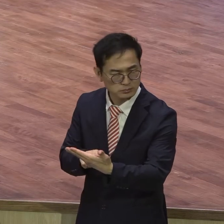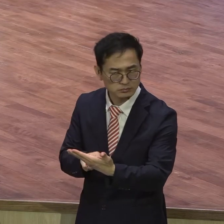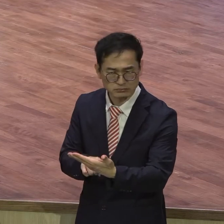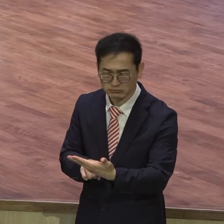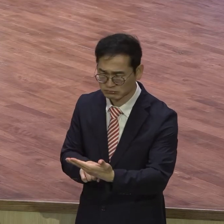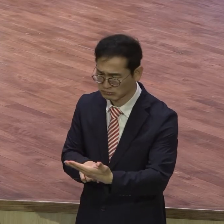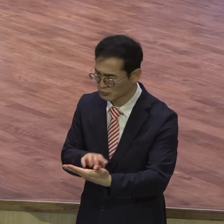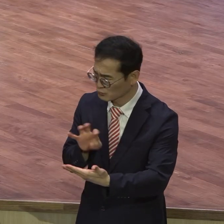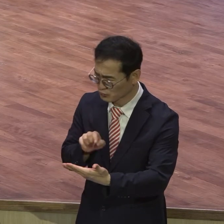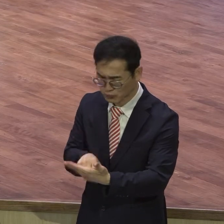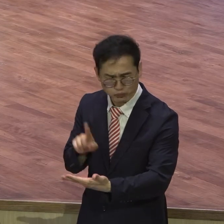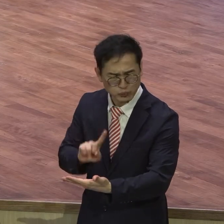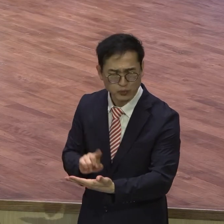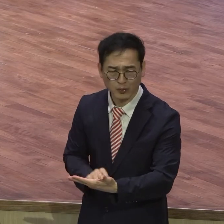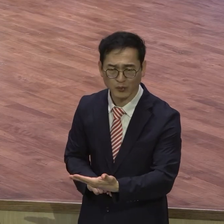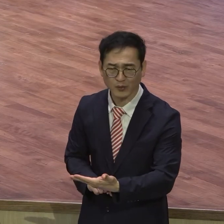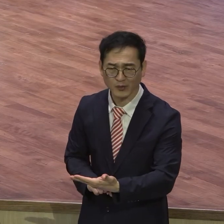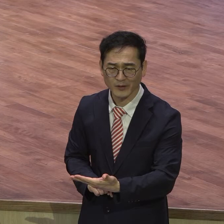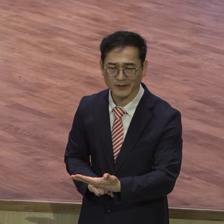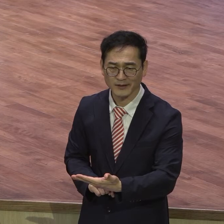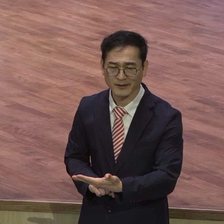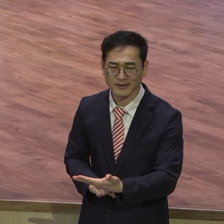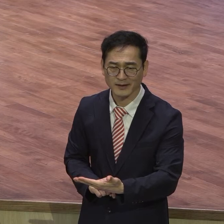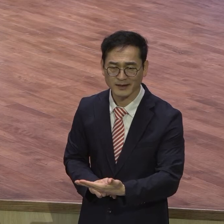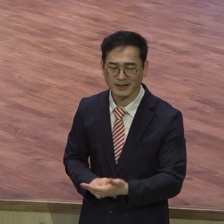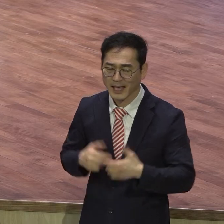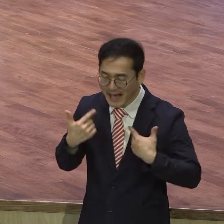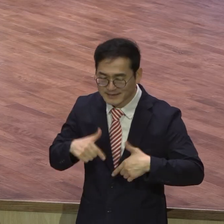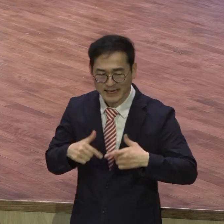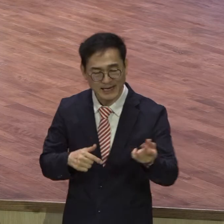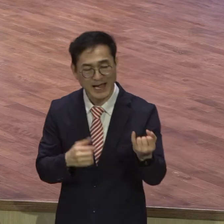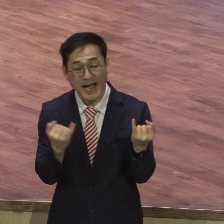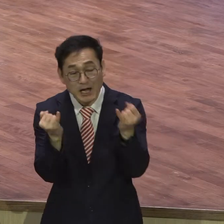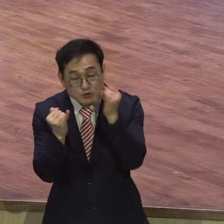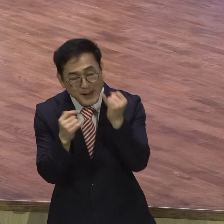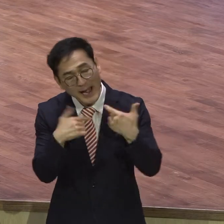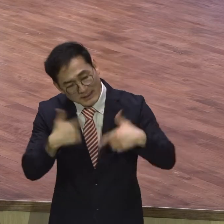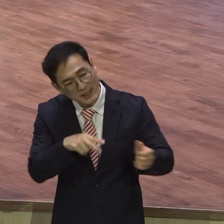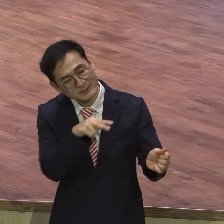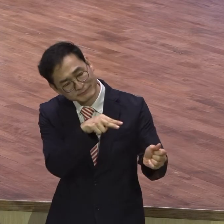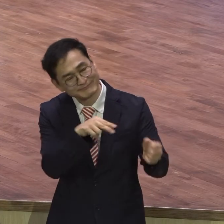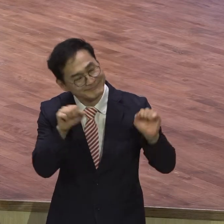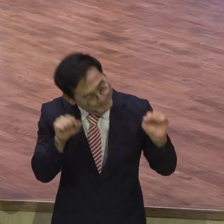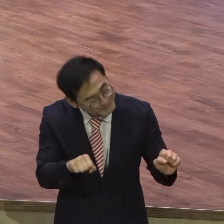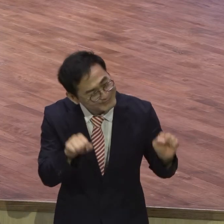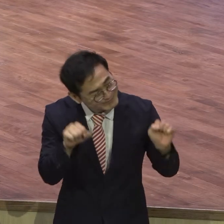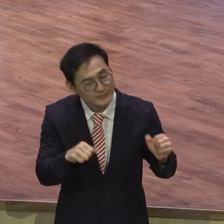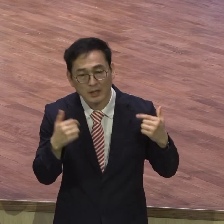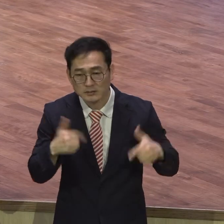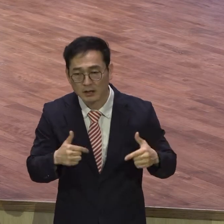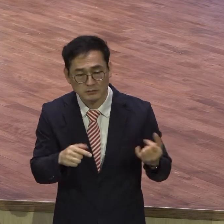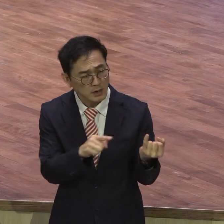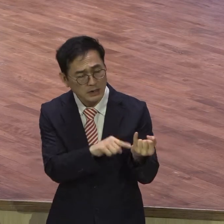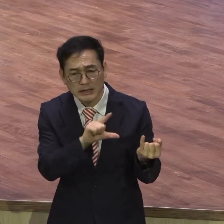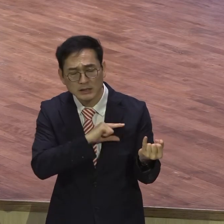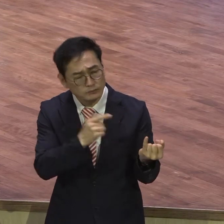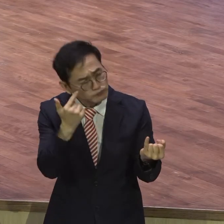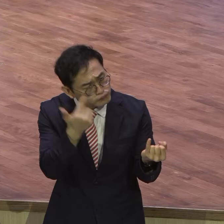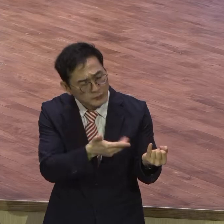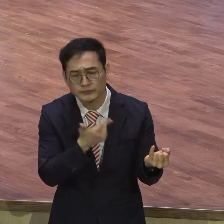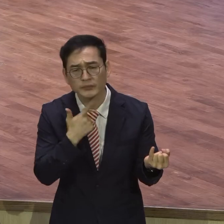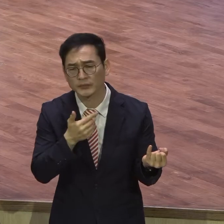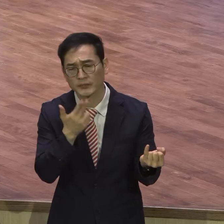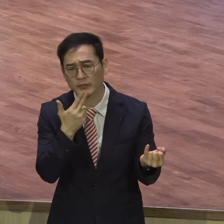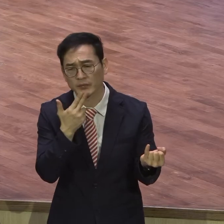평소 때 나는 그 아주머니를 수시로 보긴 했지만 이름을 물어본 적도